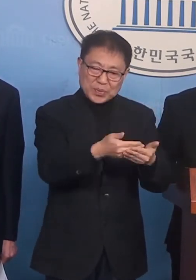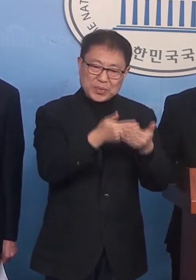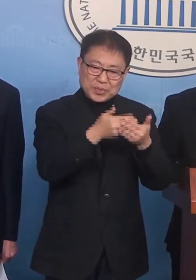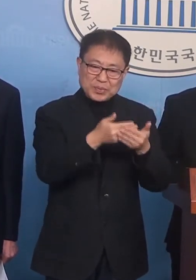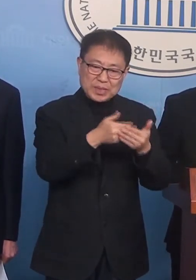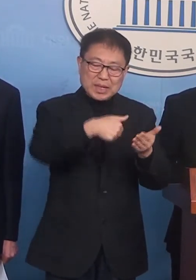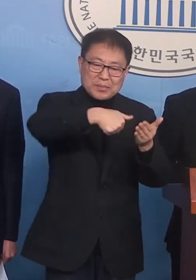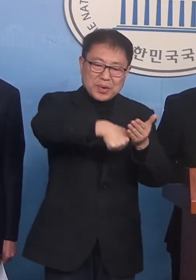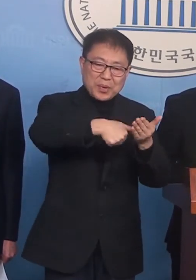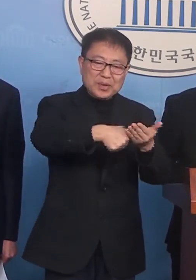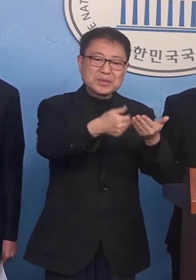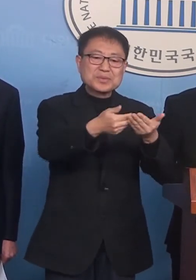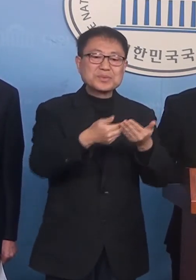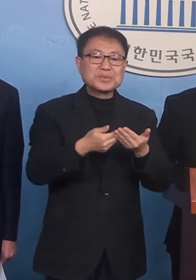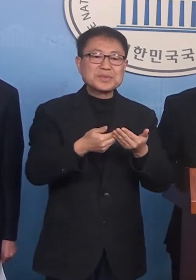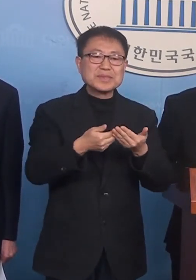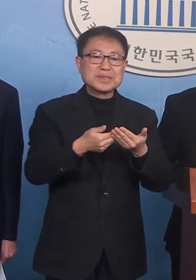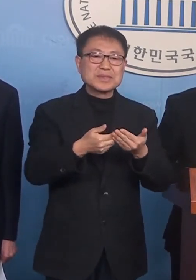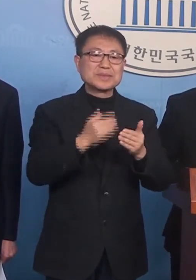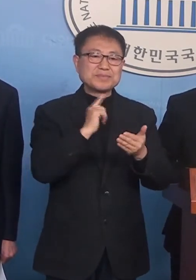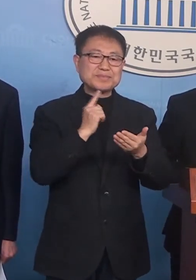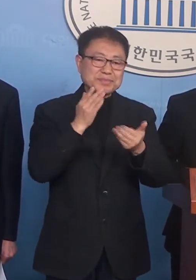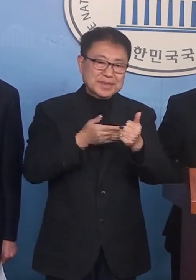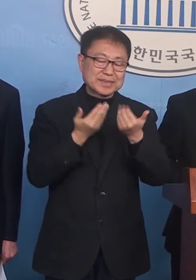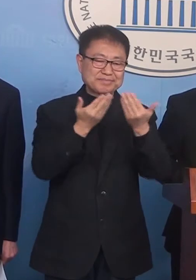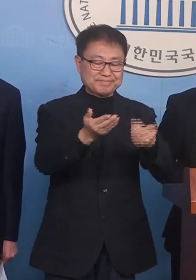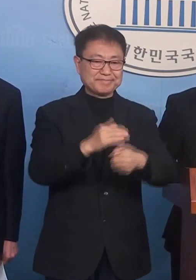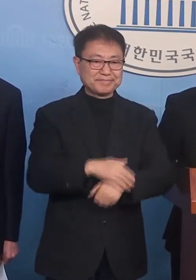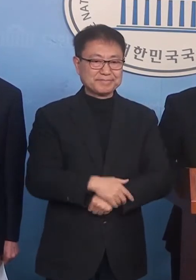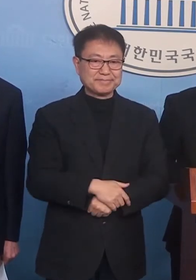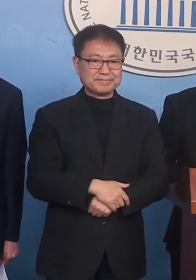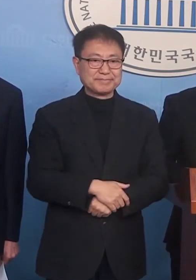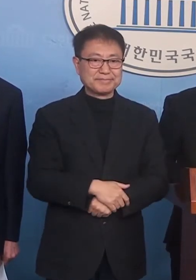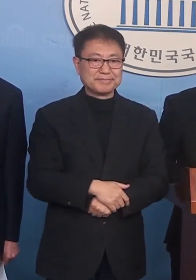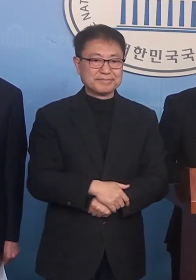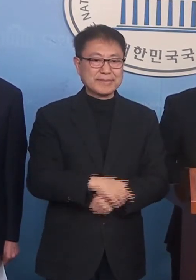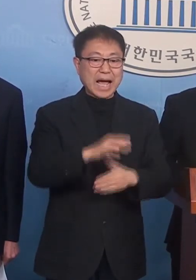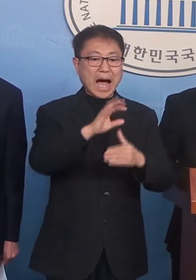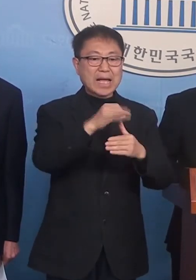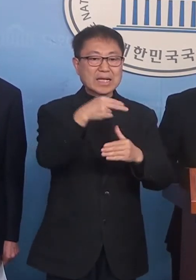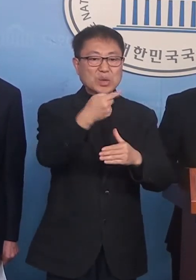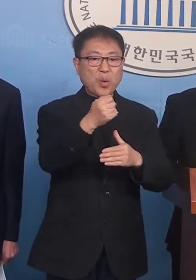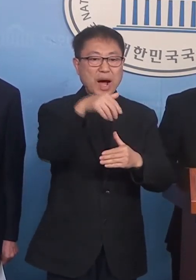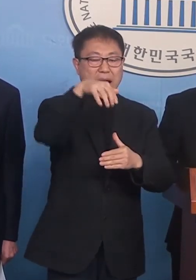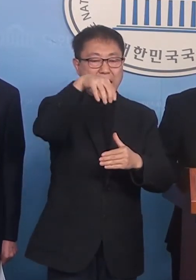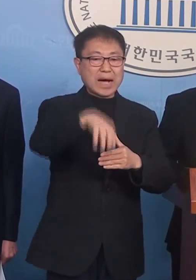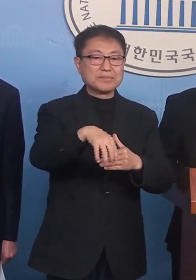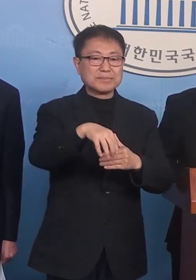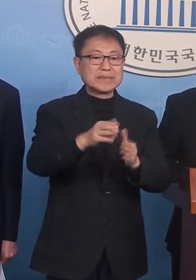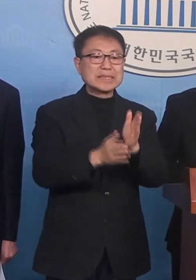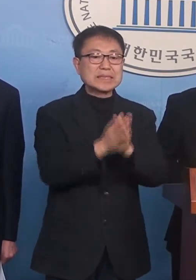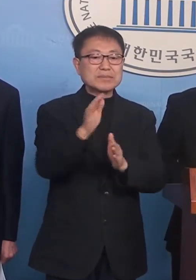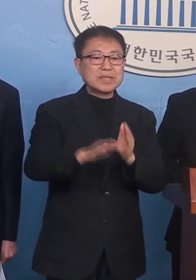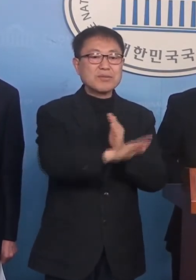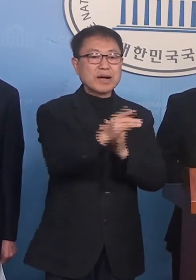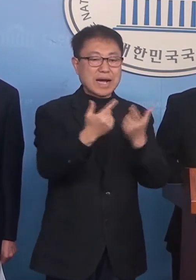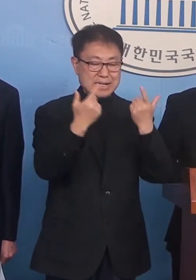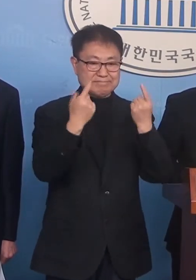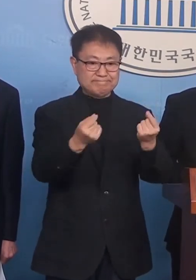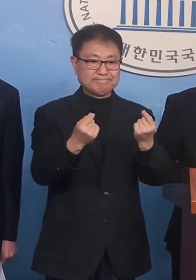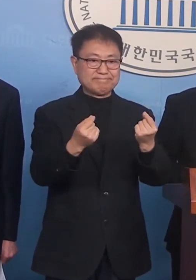주권을 이해해 주실 것을 요청드립니다. 안양시 동갑 동료 시민 여러분과